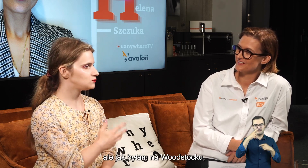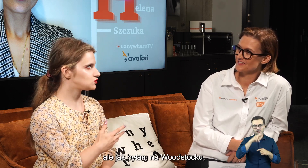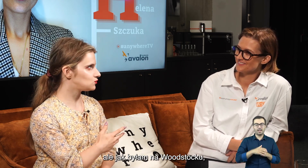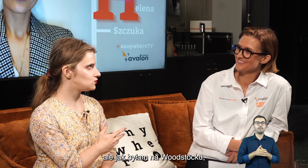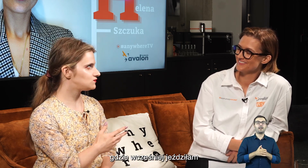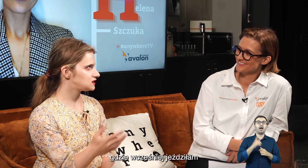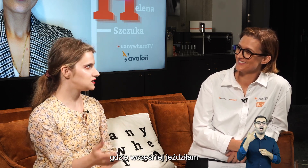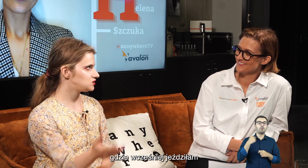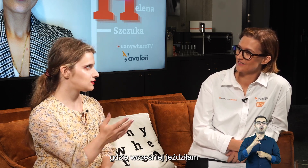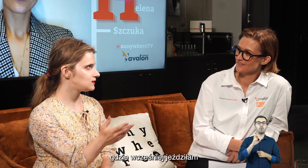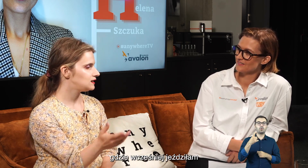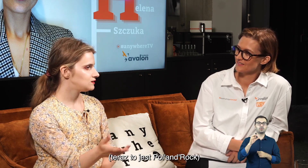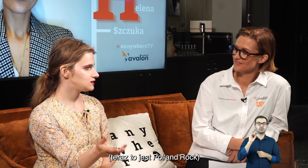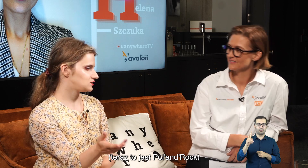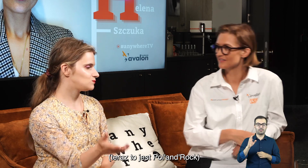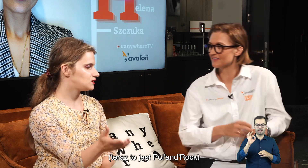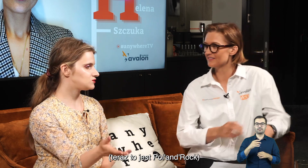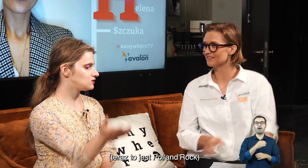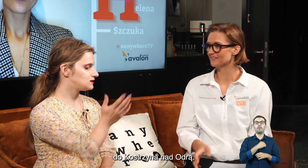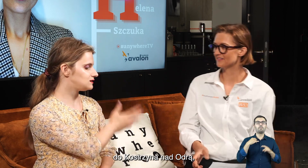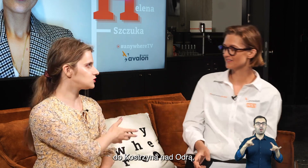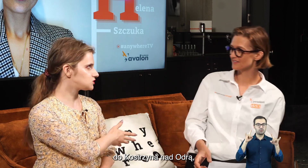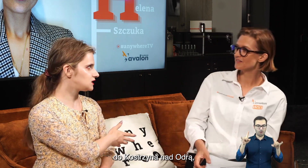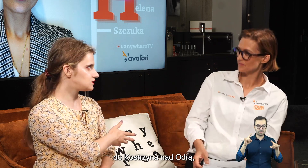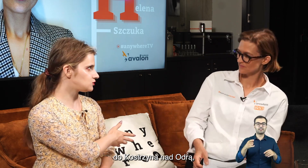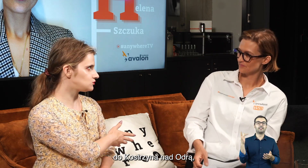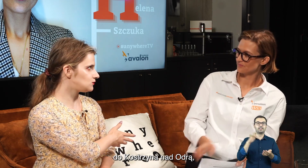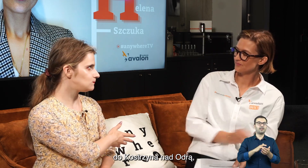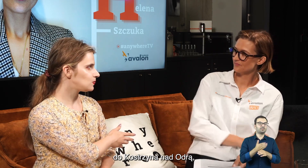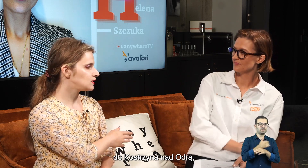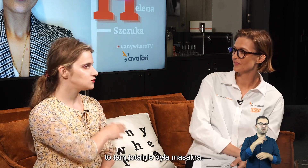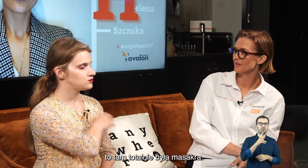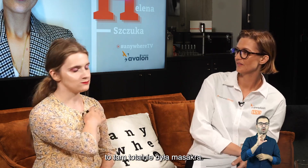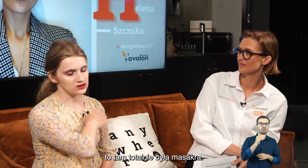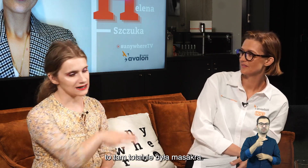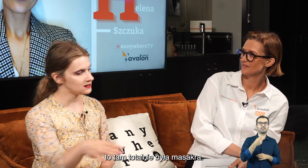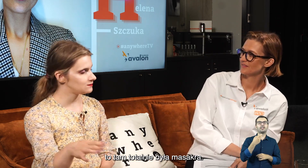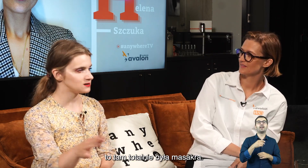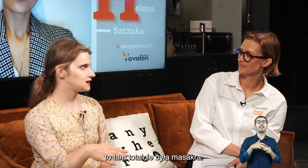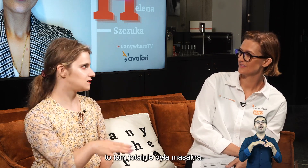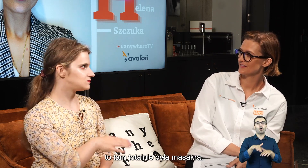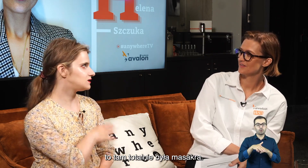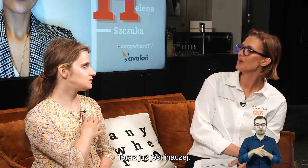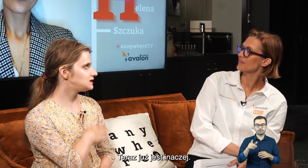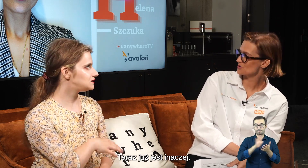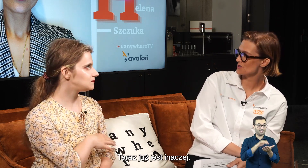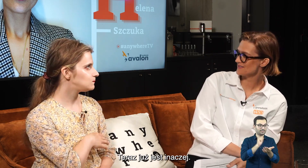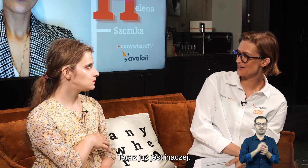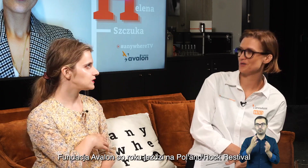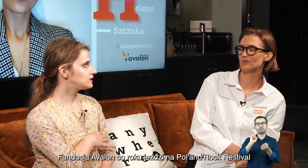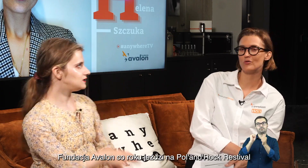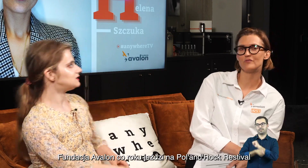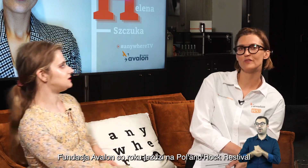byłam na Woodstocku, wcześniej jeździłam, teraz to jest Poland Rock, do Kostrzyna nad Odrą, to tam totalnie masakra. Tam... Teraz już